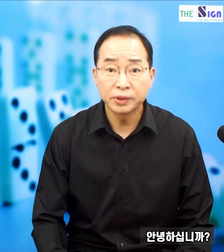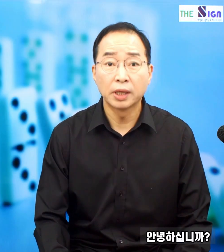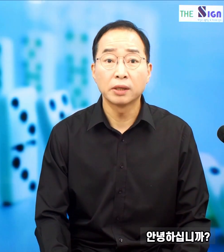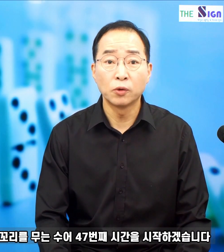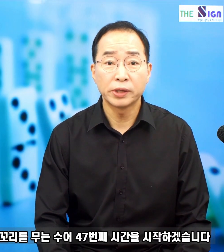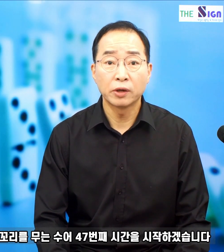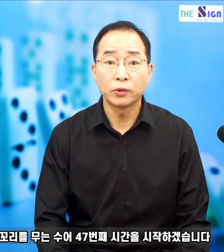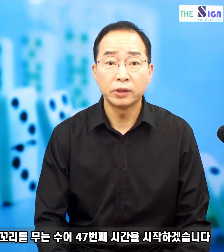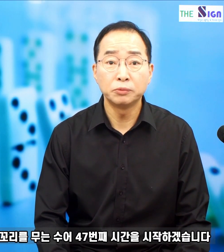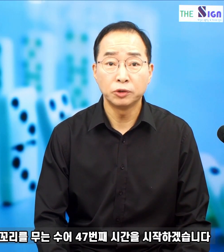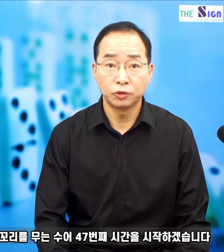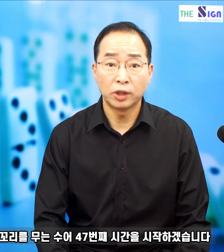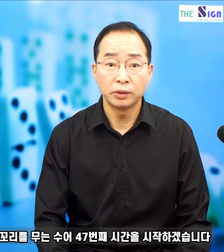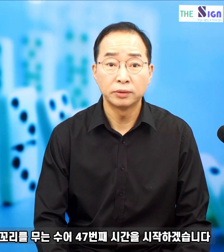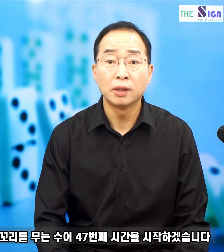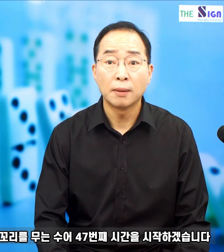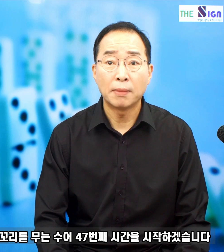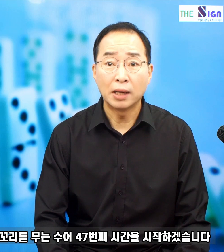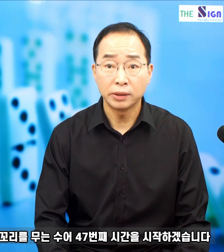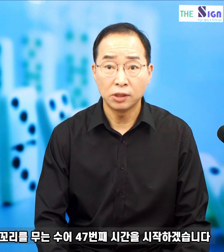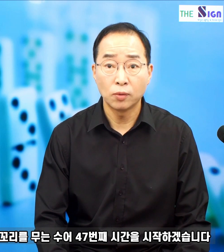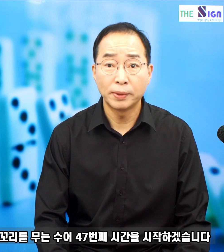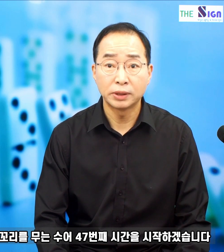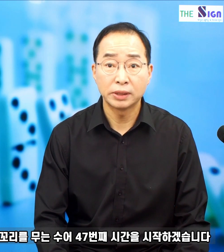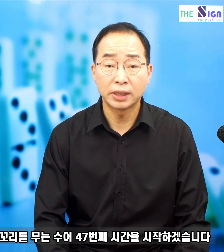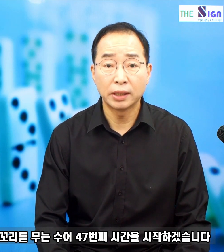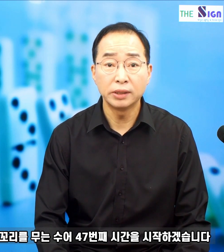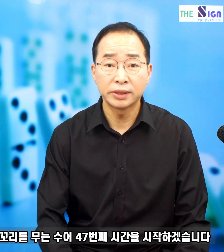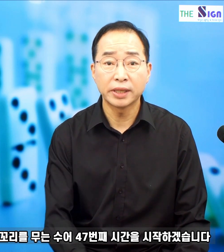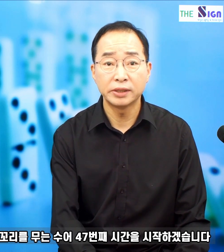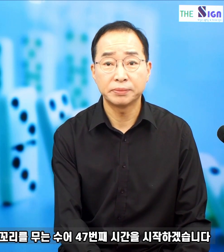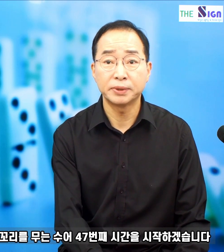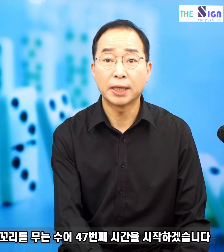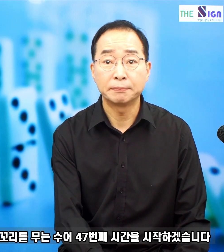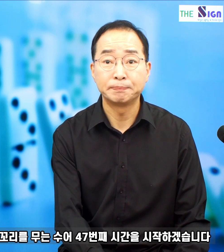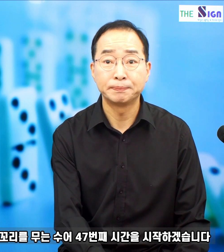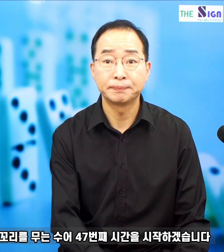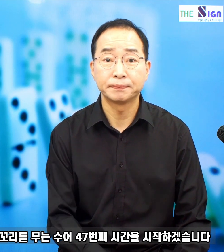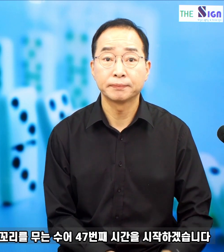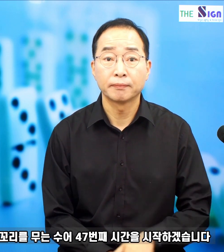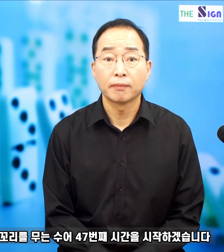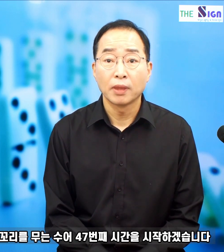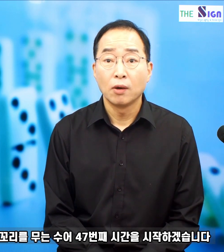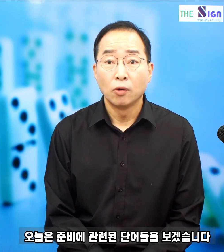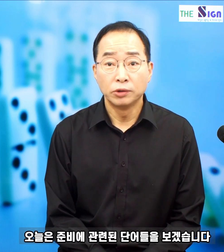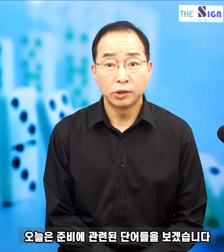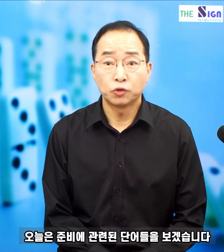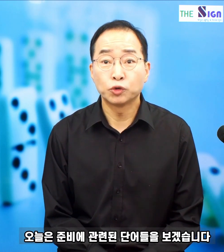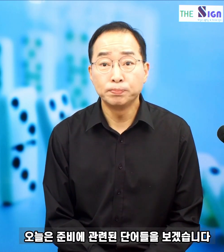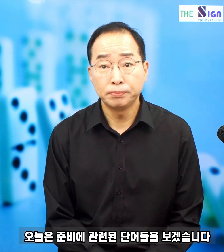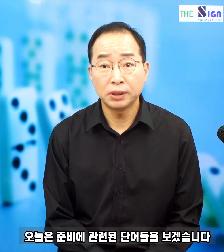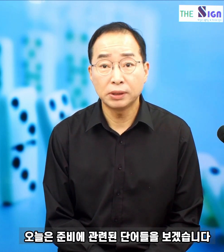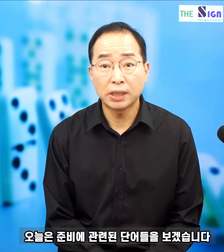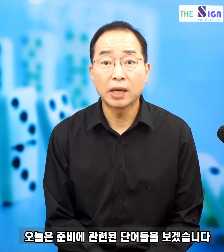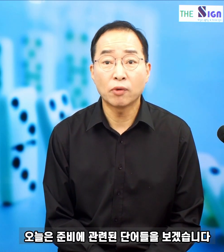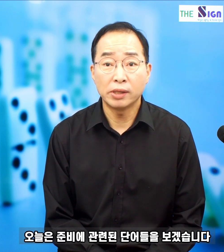안녕하십니까. 꼬리에 꼬리를 무는 수업 47번째 시간을 시작하겠습니다. 오늘은 준비에